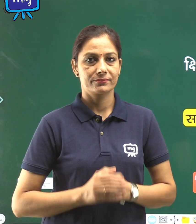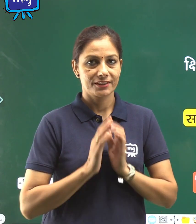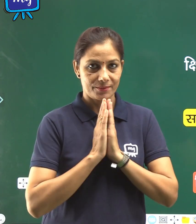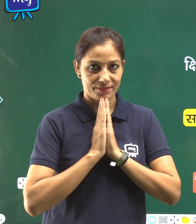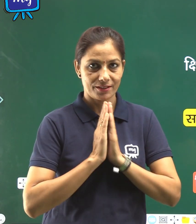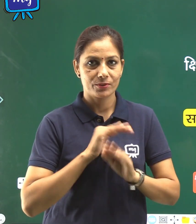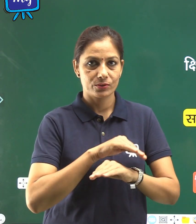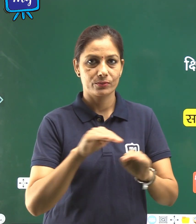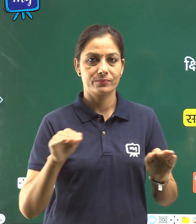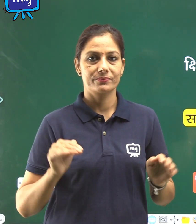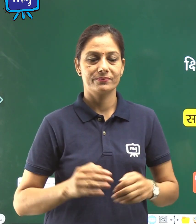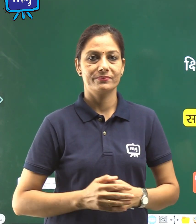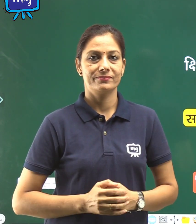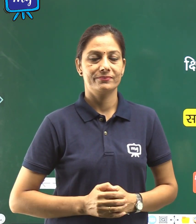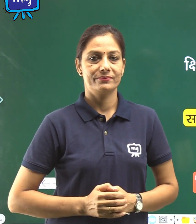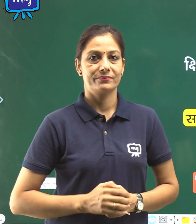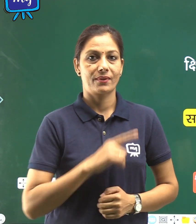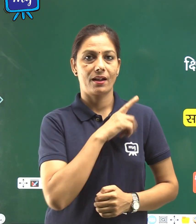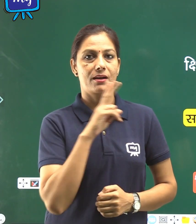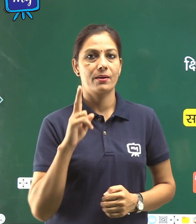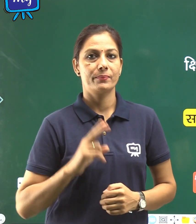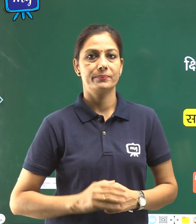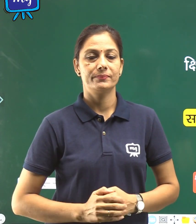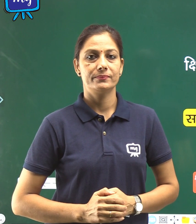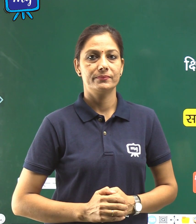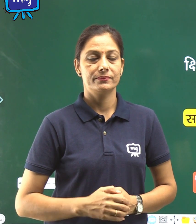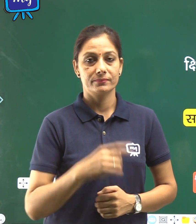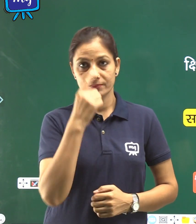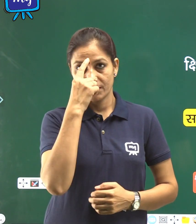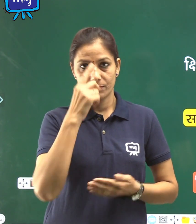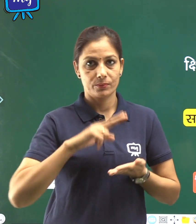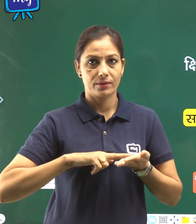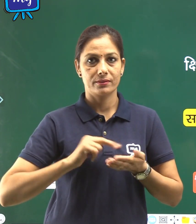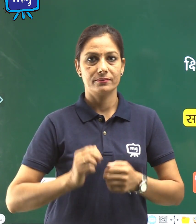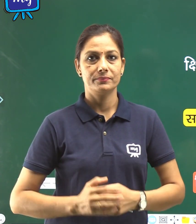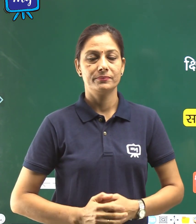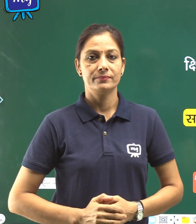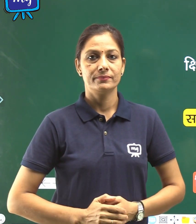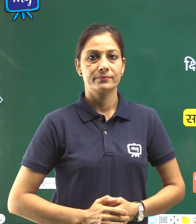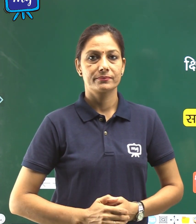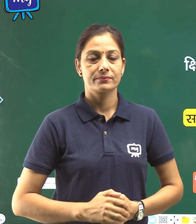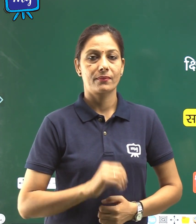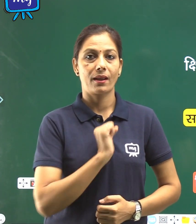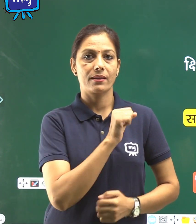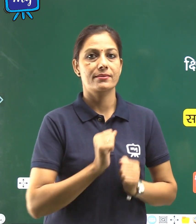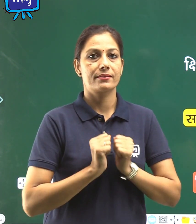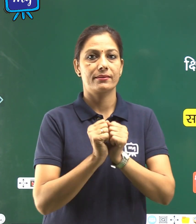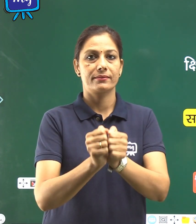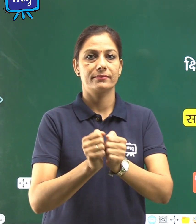नमस्कार बच्चों, मेरा नाम निर्मल कुमार गुप्ता, मेरे साथ